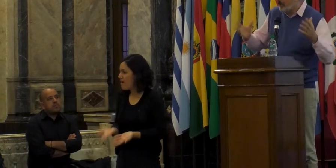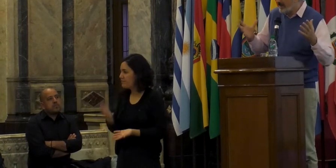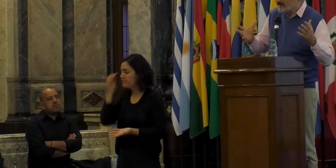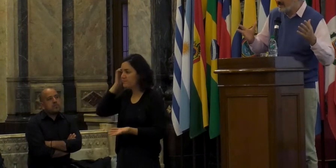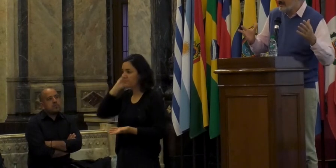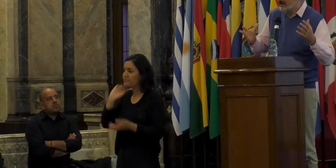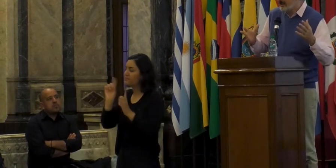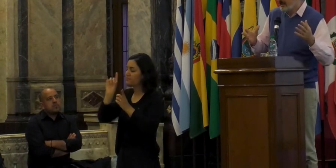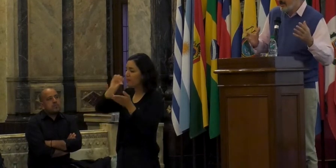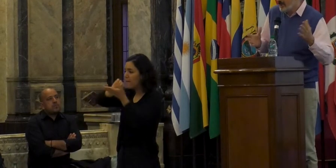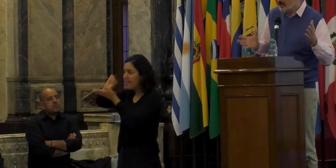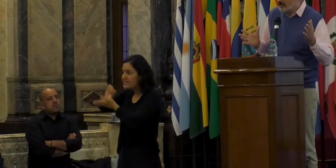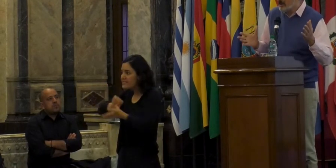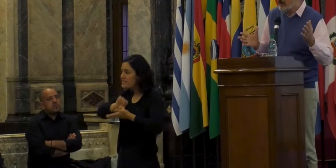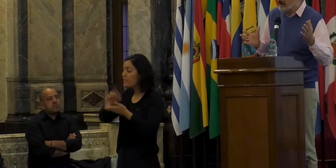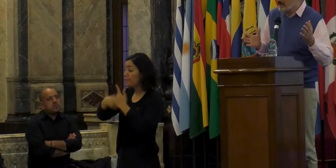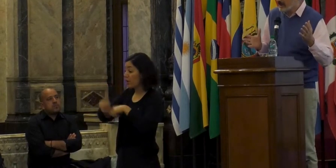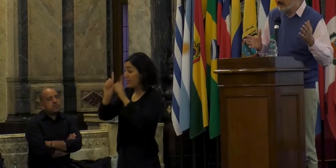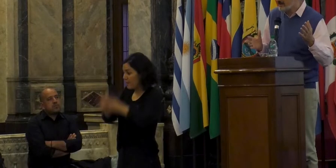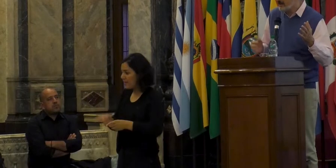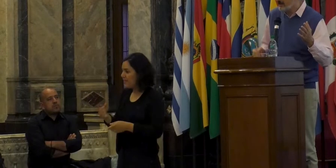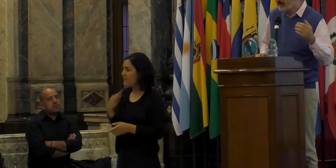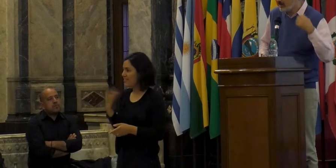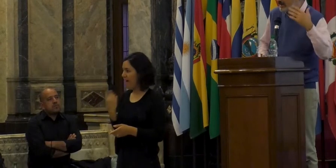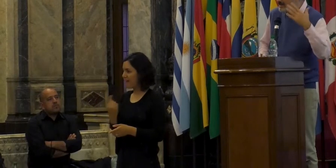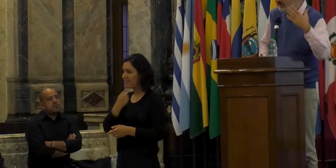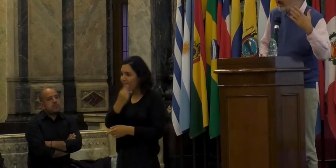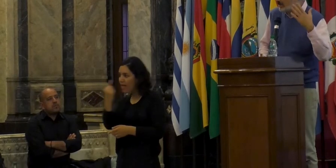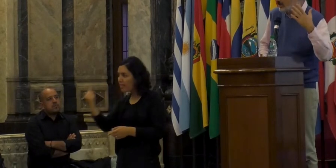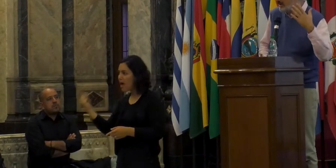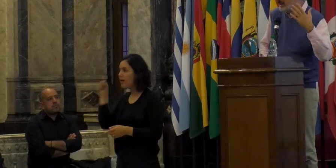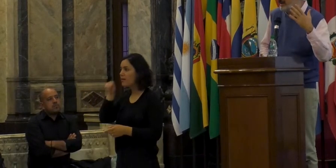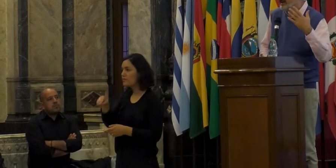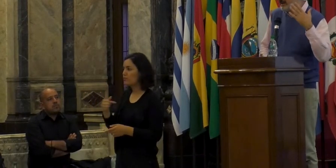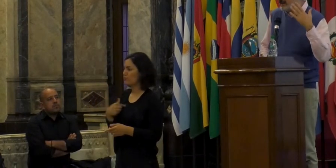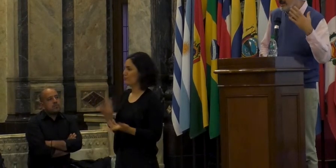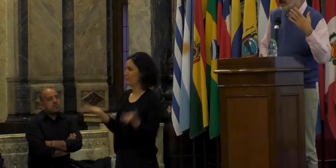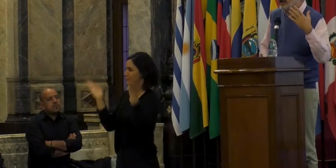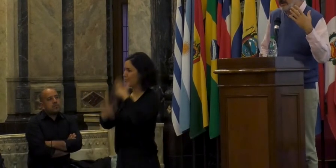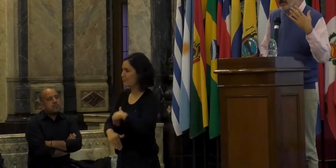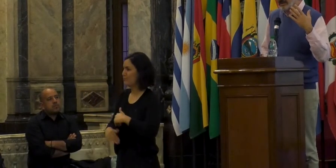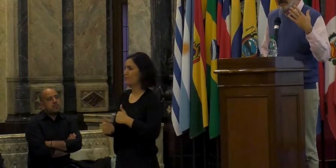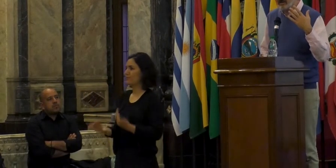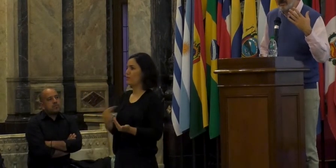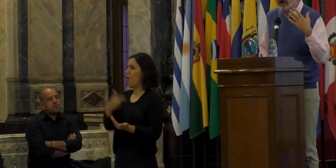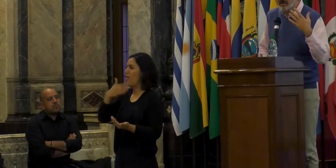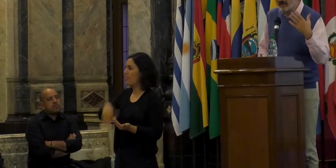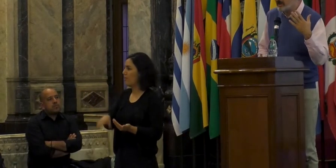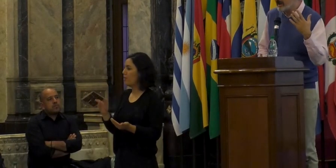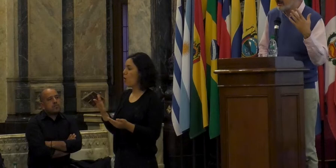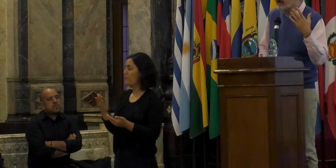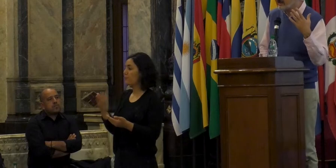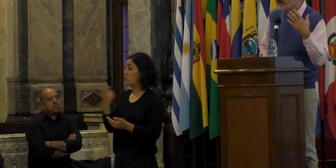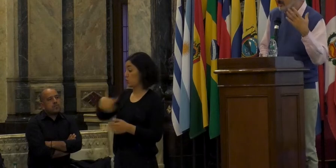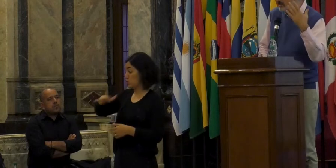en nuestros países, pero sobre todo en nuestras vidas. O sea, yo creo que es imposible hoy día entendernos sin esto que el sociólogo